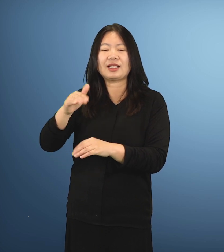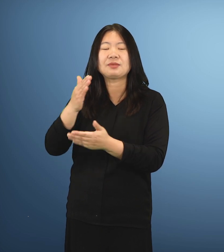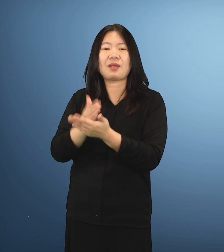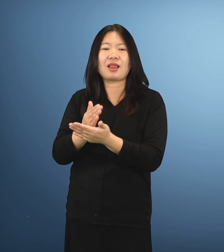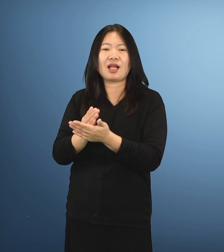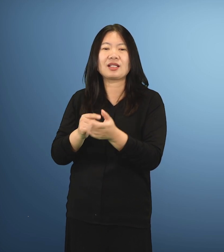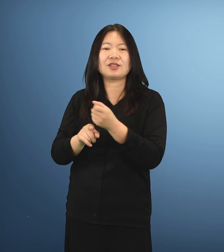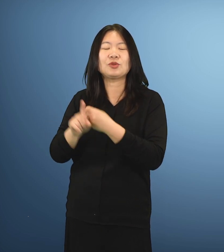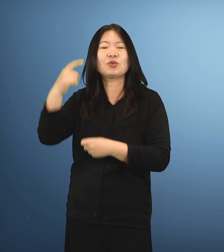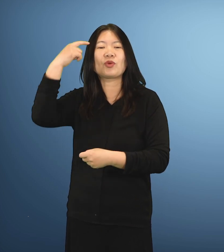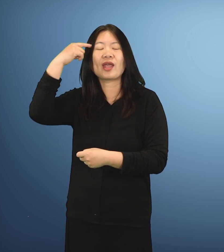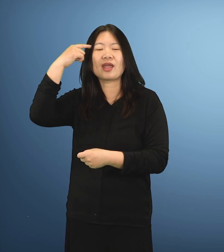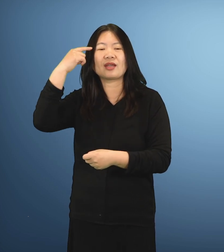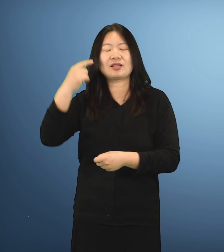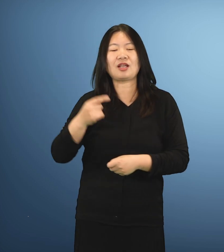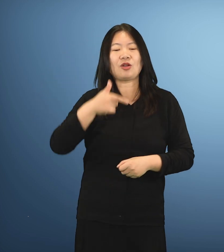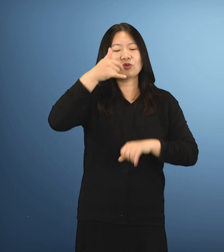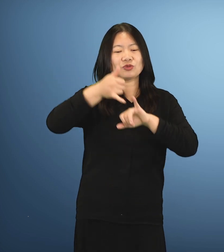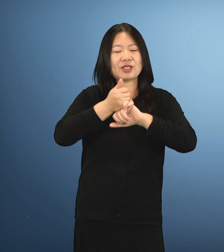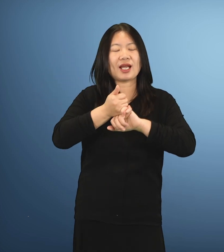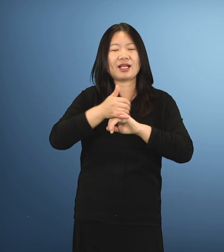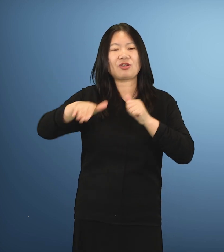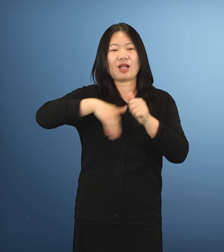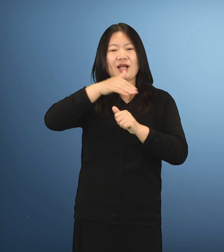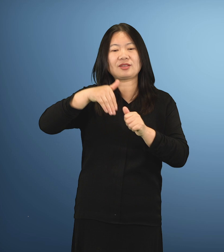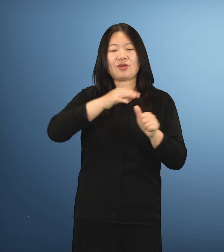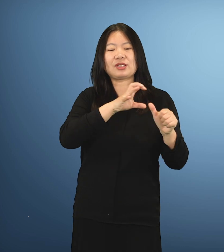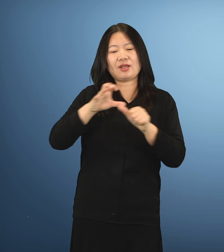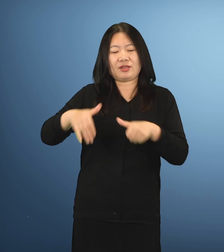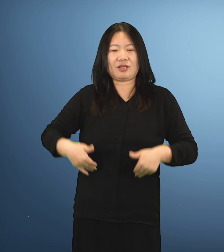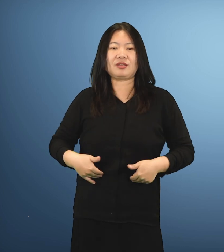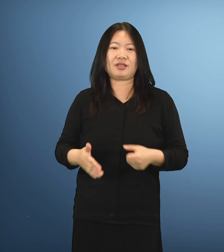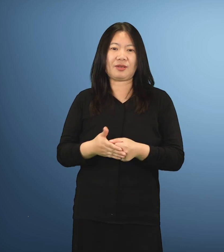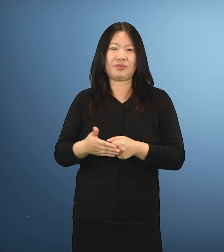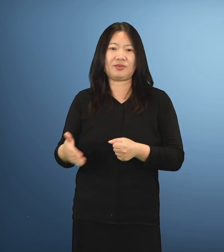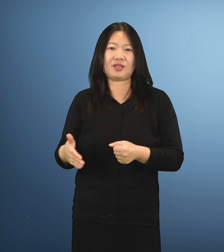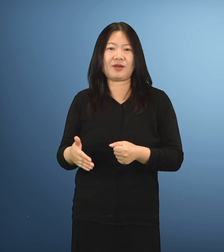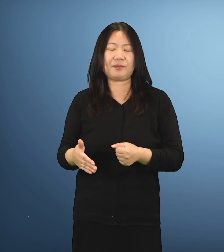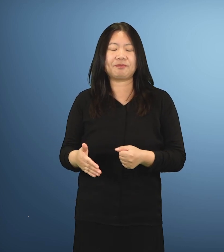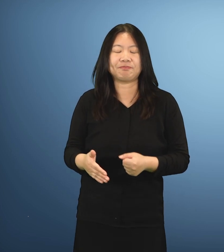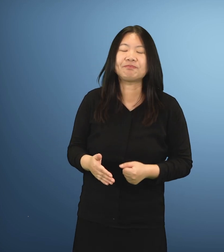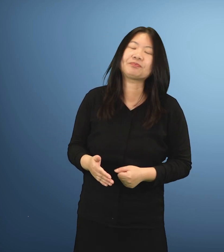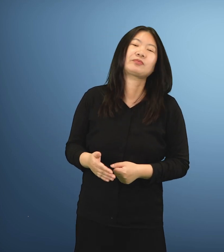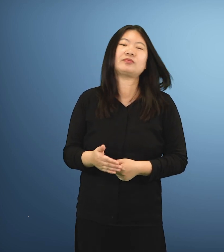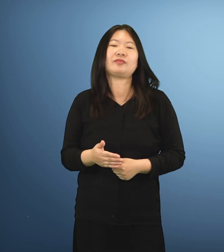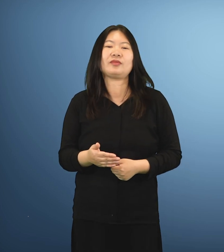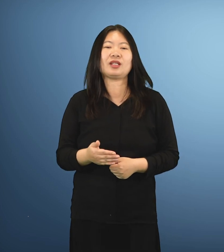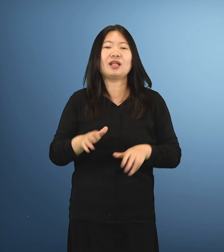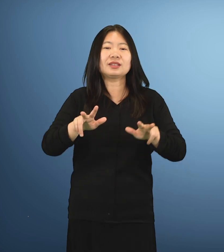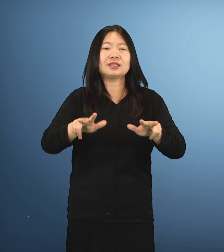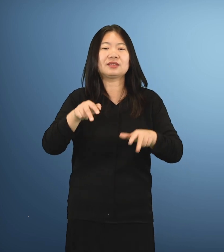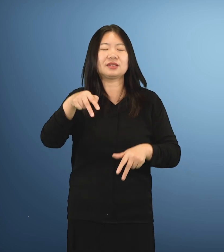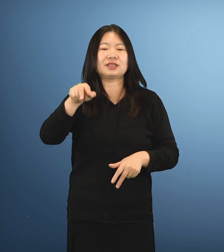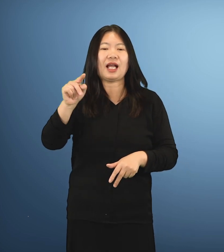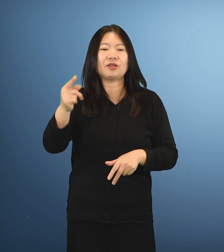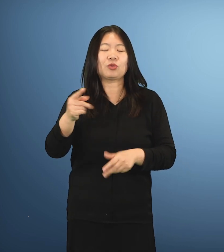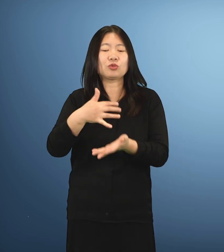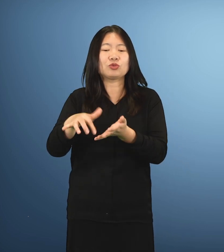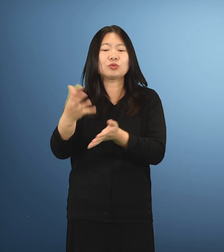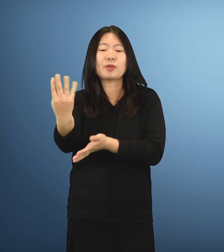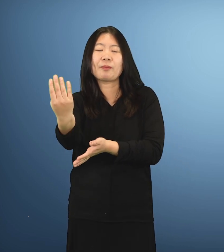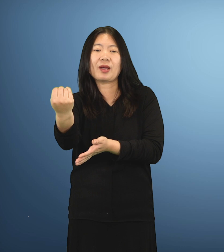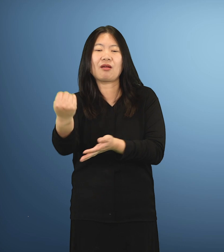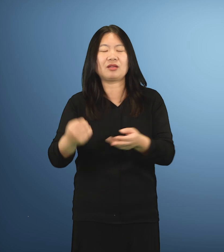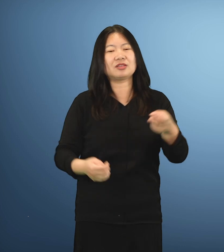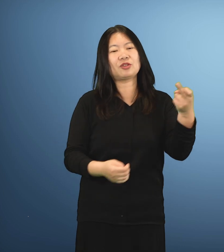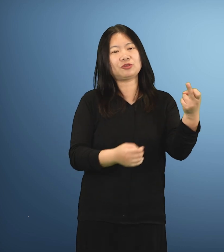앞서도 설명을 드렸지만 사도의 숫자가 모두 몇 명이에요? 12이에요. 이